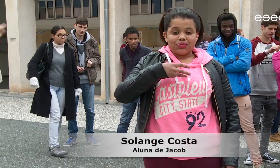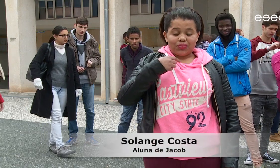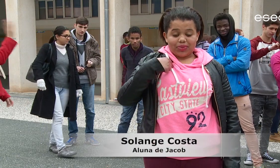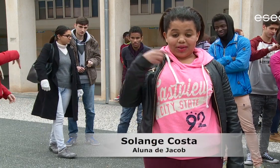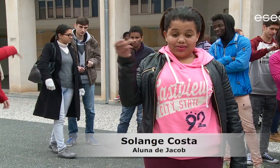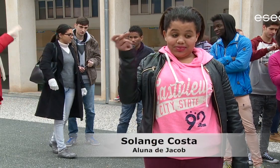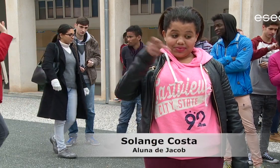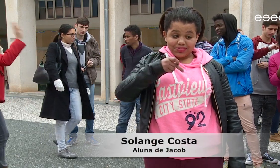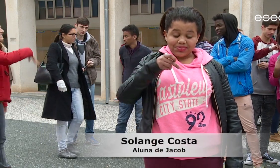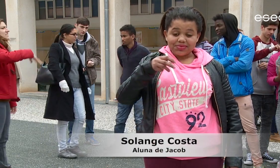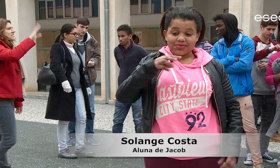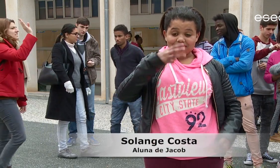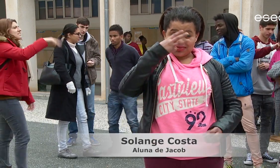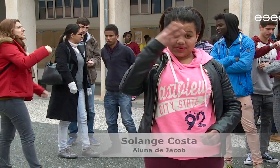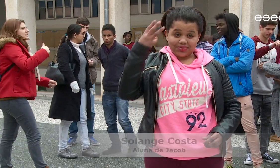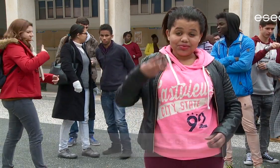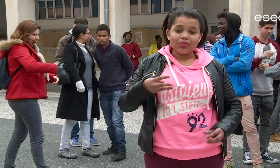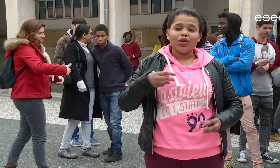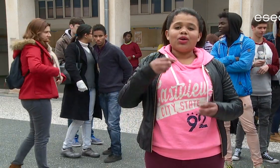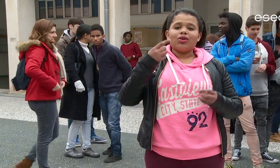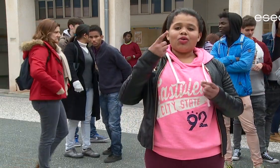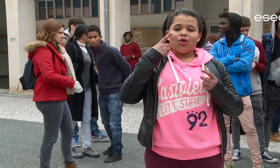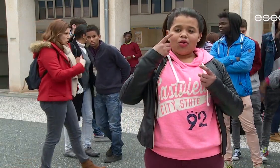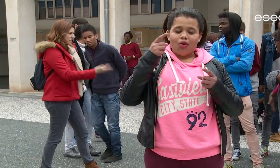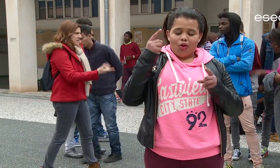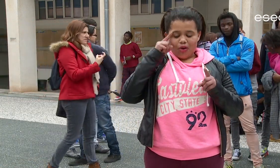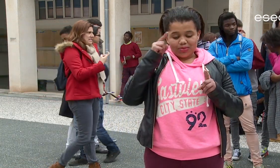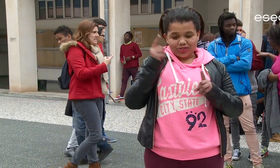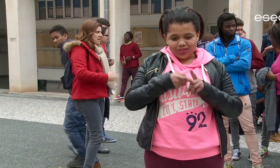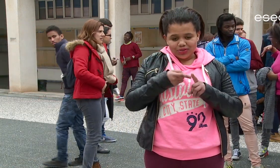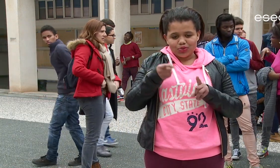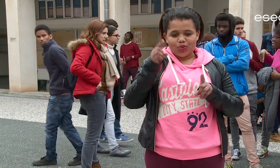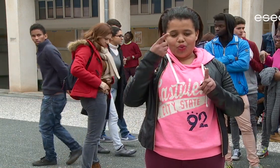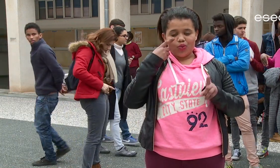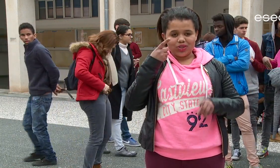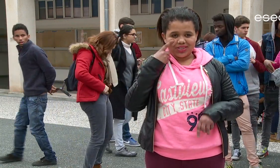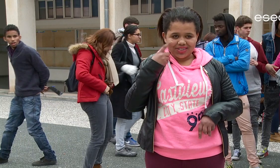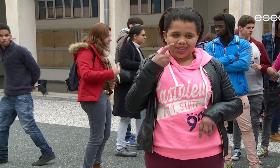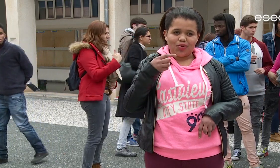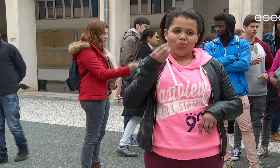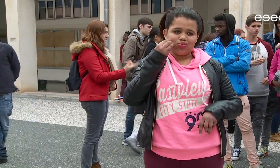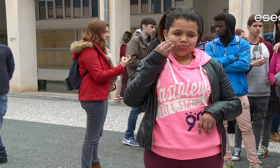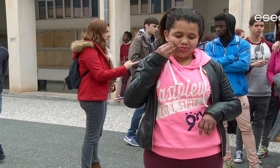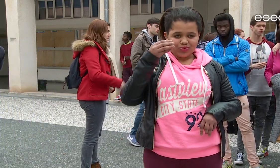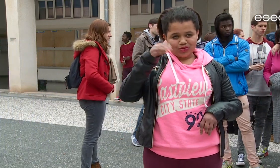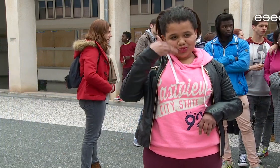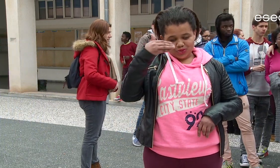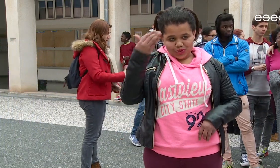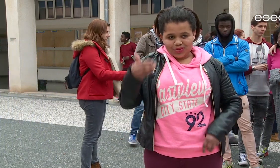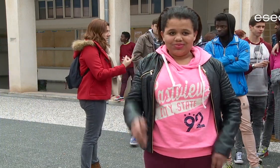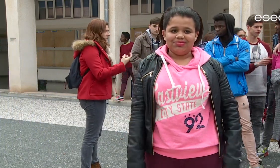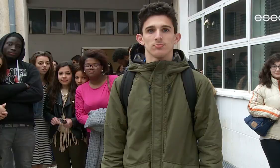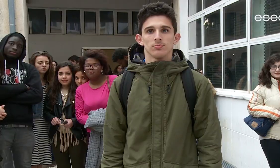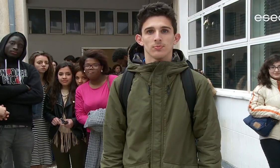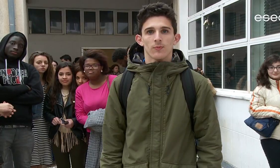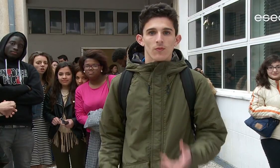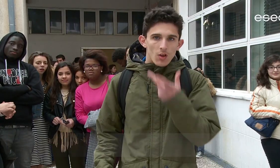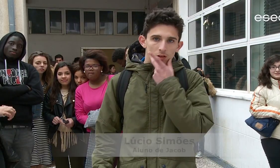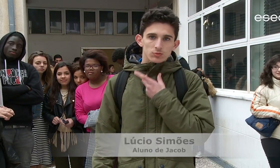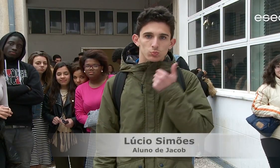então eu vim aqui à eec eh porque queria conhecer a escola e perceber o que é que posso encontrar aqui no futuro Este é o